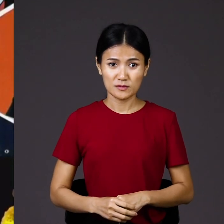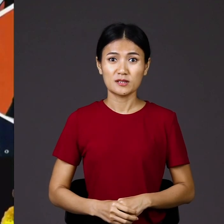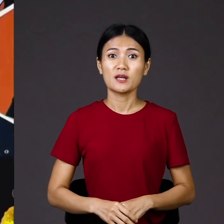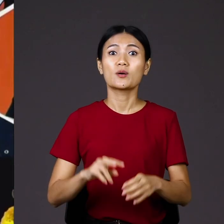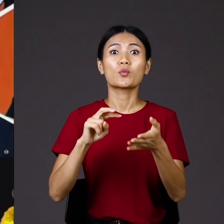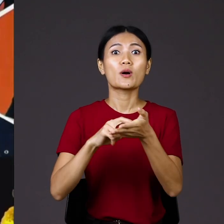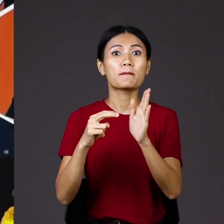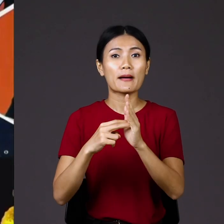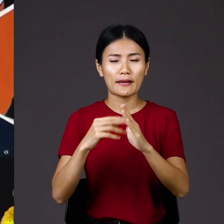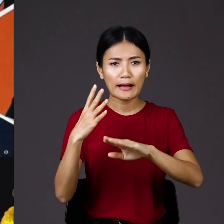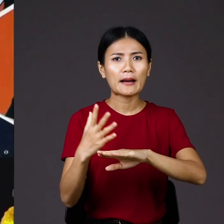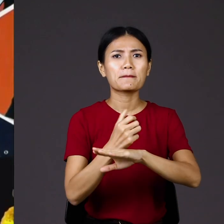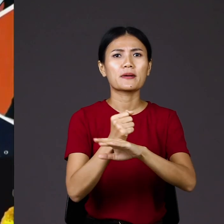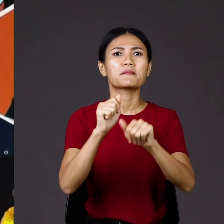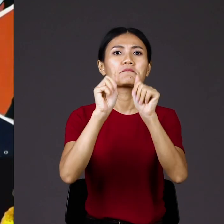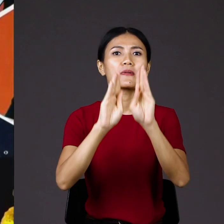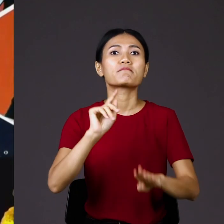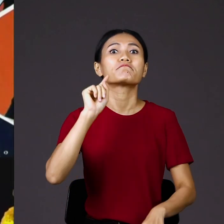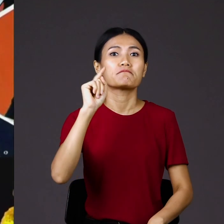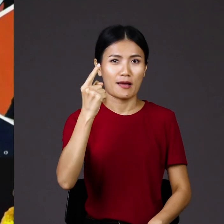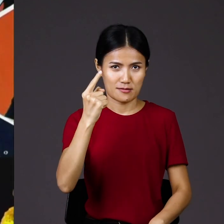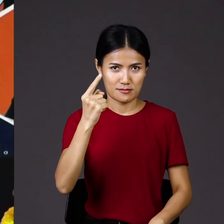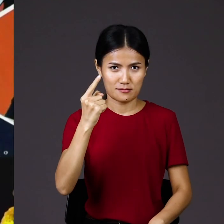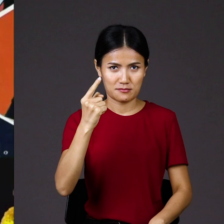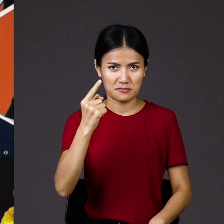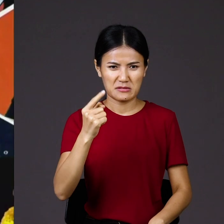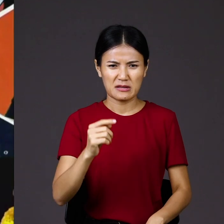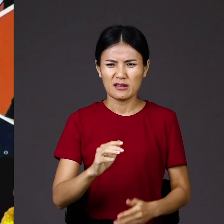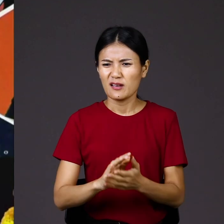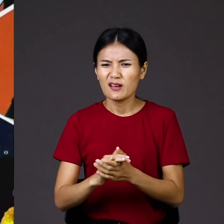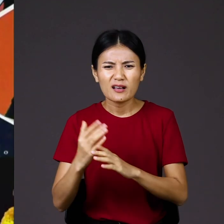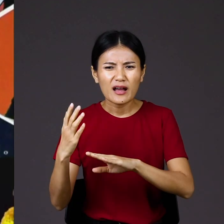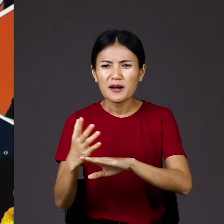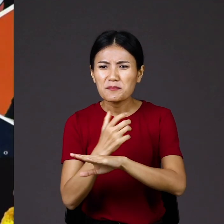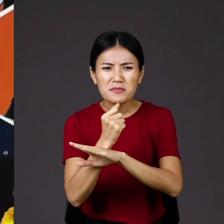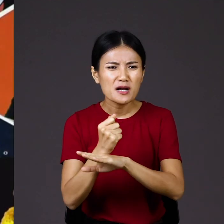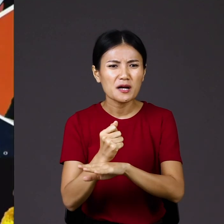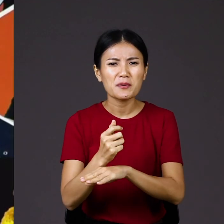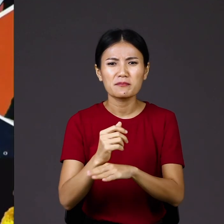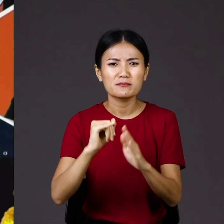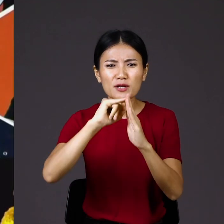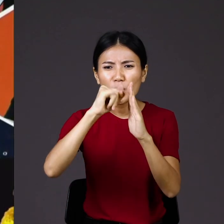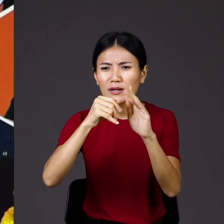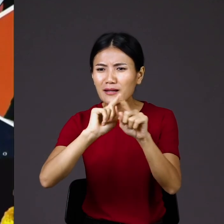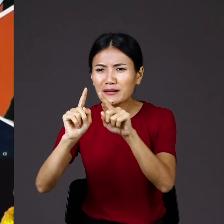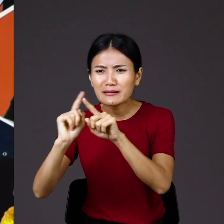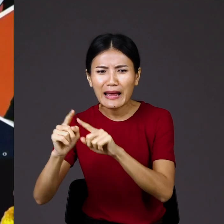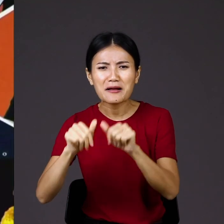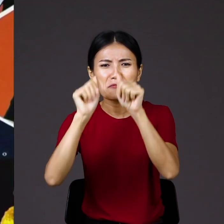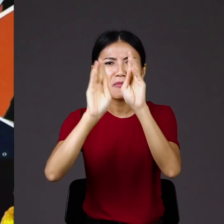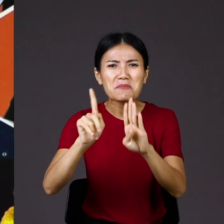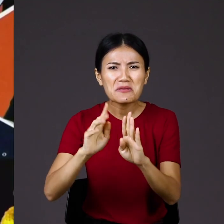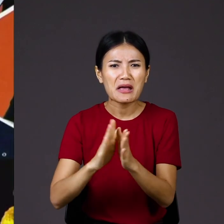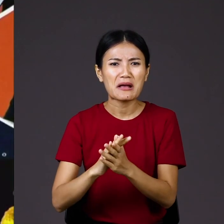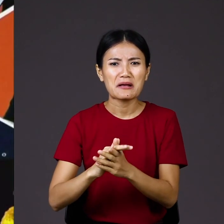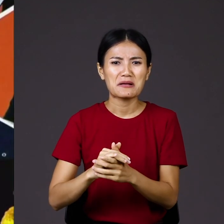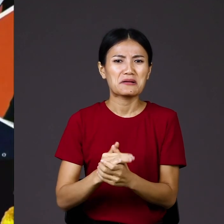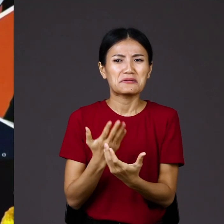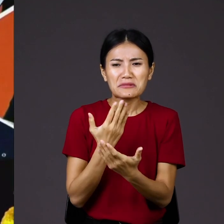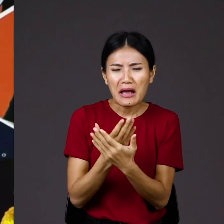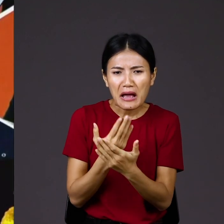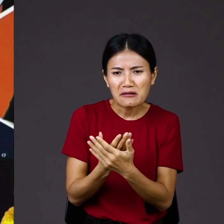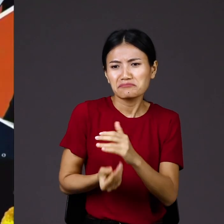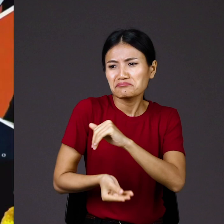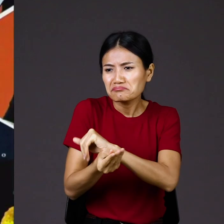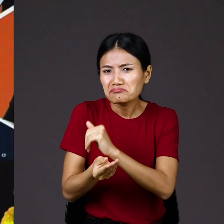นี่คือการเมืองแบบใหม่ๆที่เราต้องการพอได้แล้วครับการเมืองท้องถิ่นแบบเดิมที่แข่งกันที่อิทธิพ